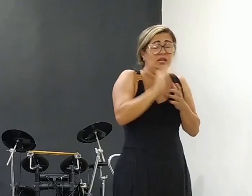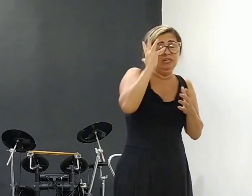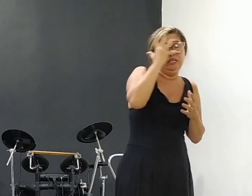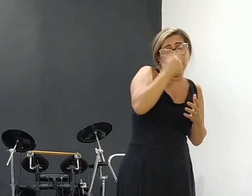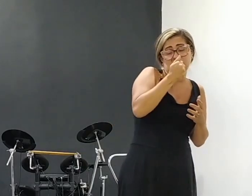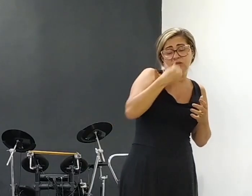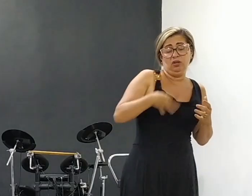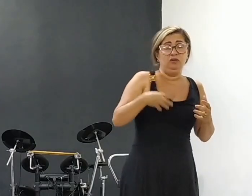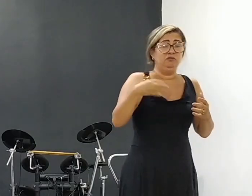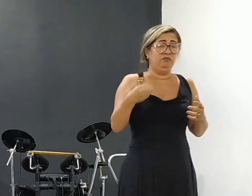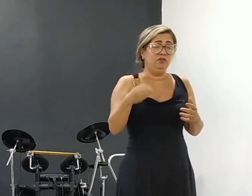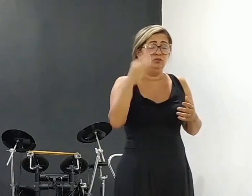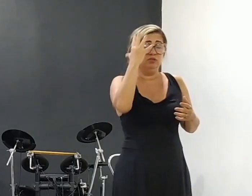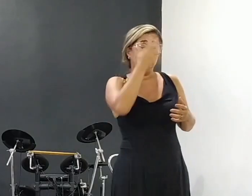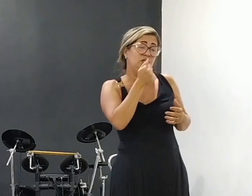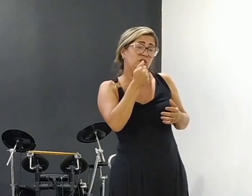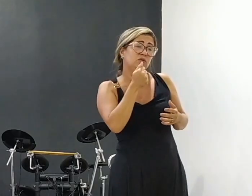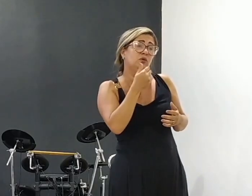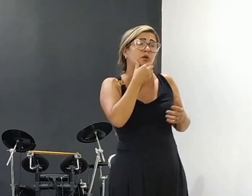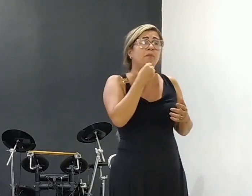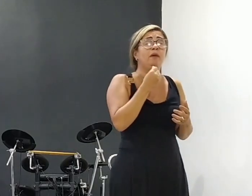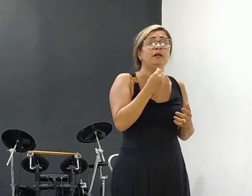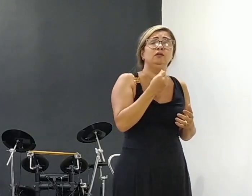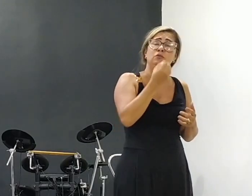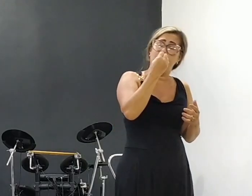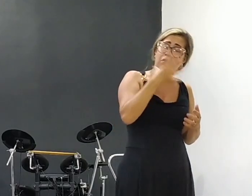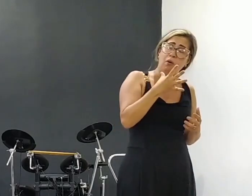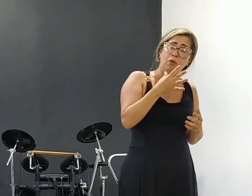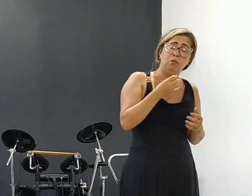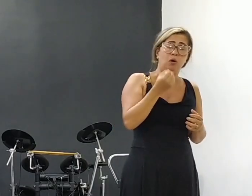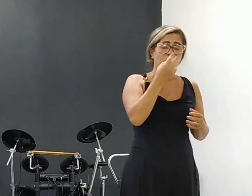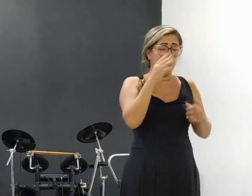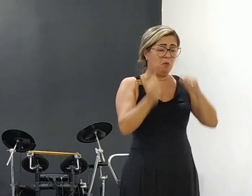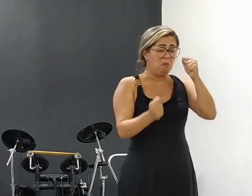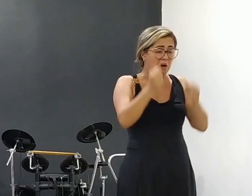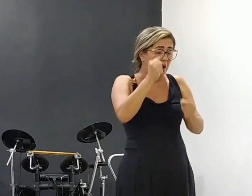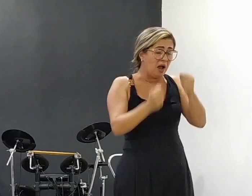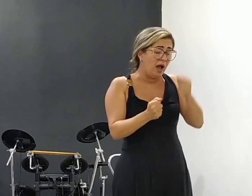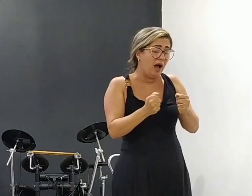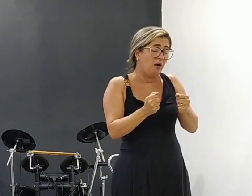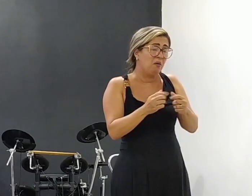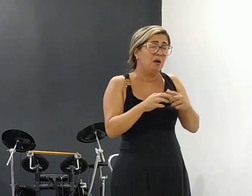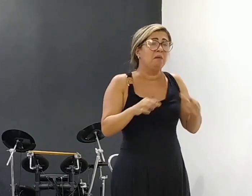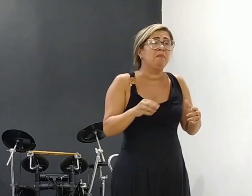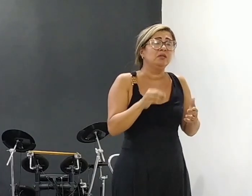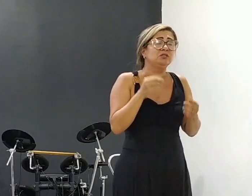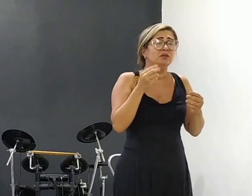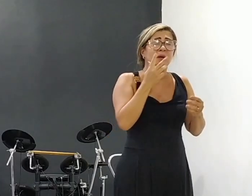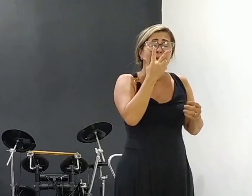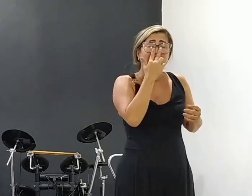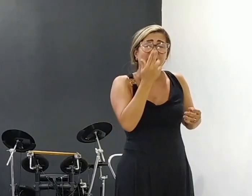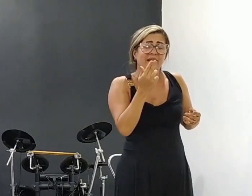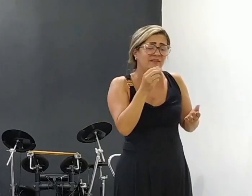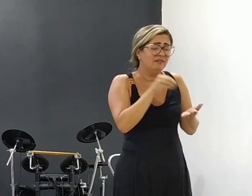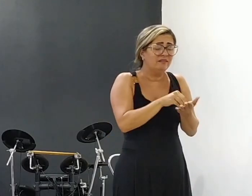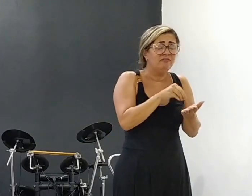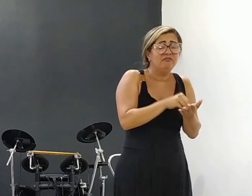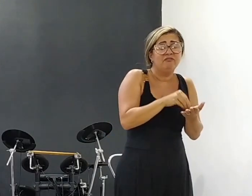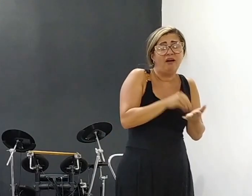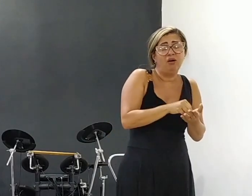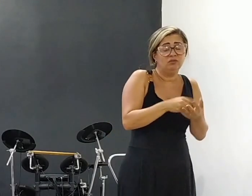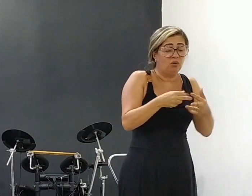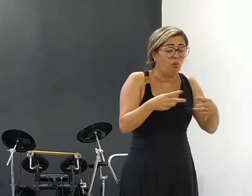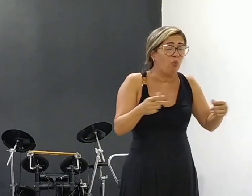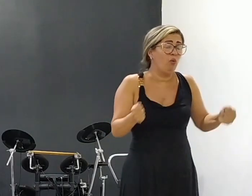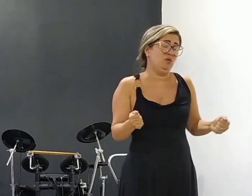filhos lindos, uma boa casa, um bom carro, mas parece que falta aquela coisinha ainda. Parece que a gente não conseguiu atingir